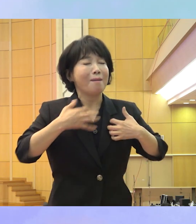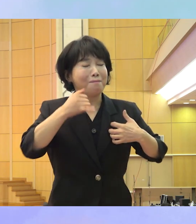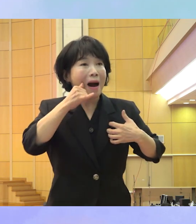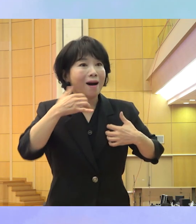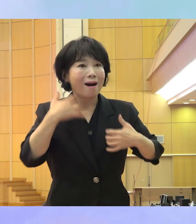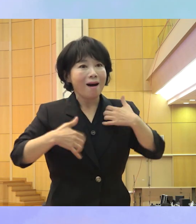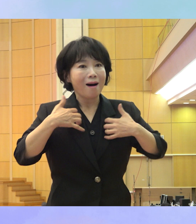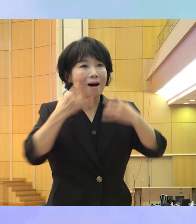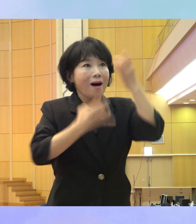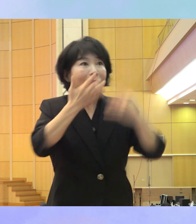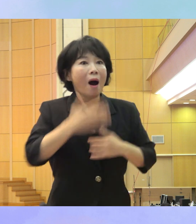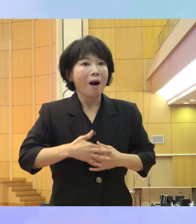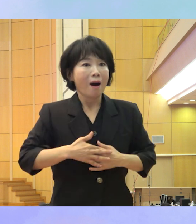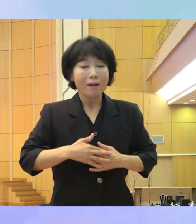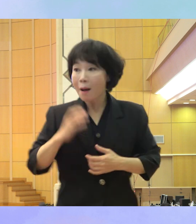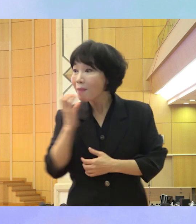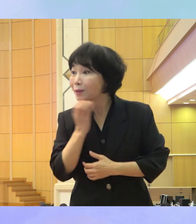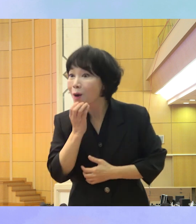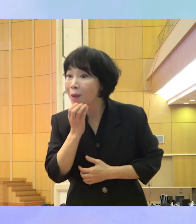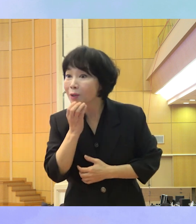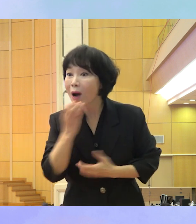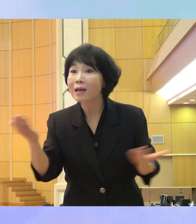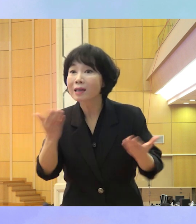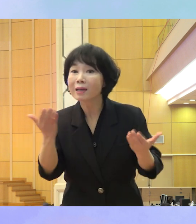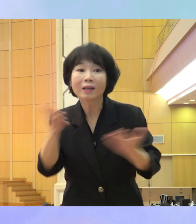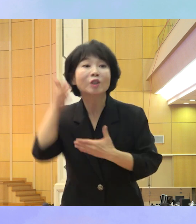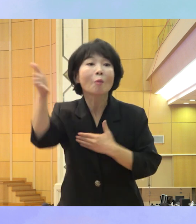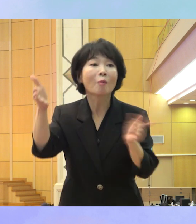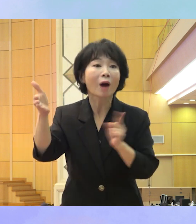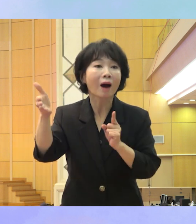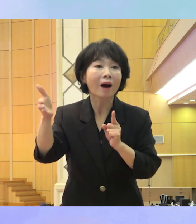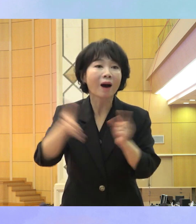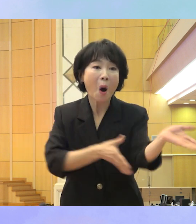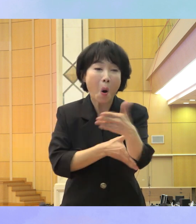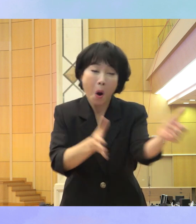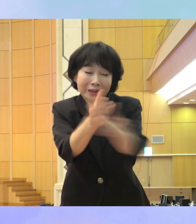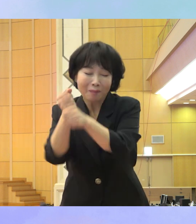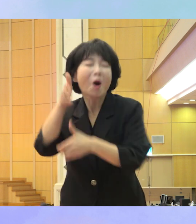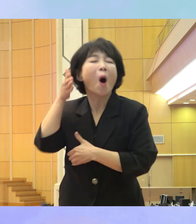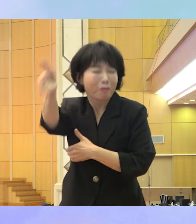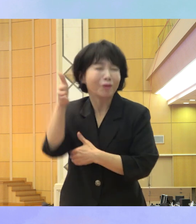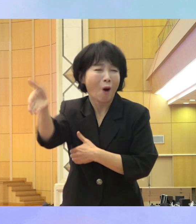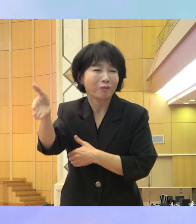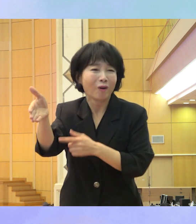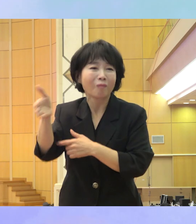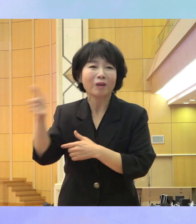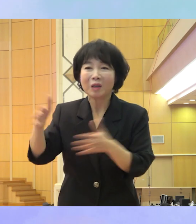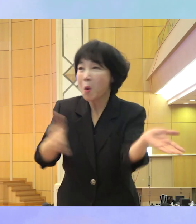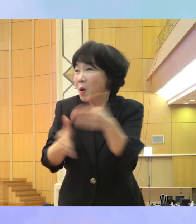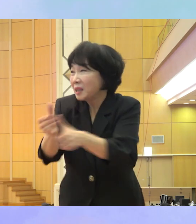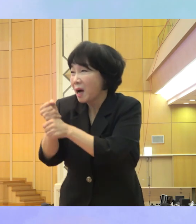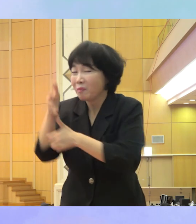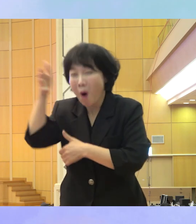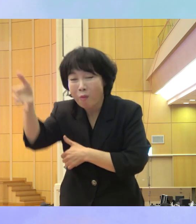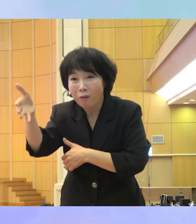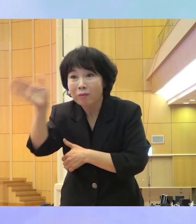어비라는 것이 어부였었는데 망치 들고 못 하나 박아보고 뭐 집 짓고 이런 사람은